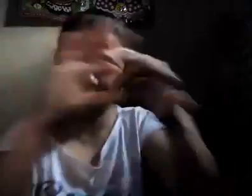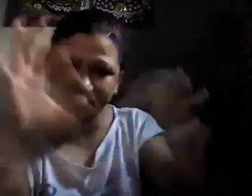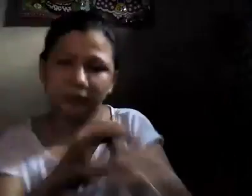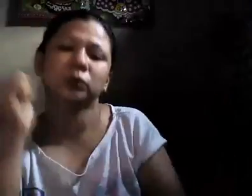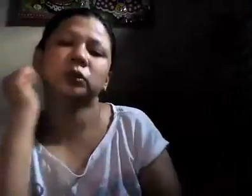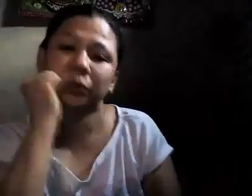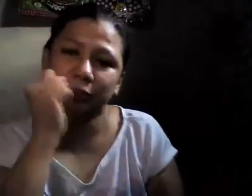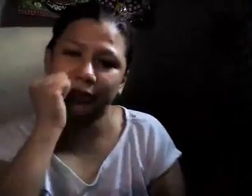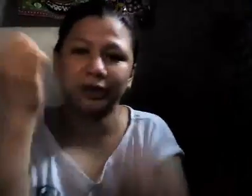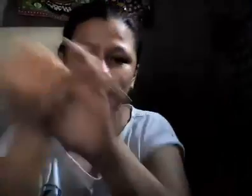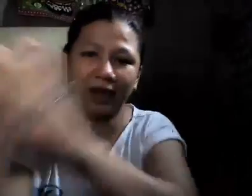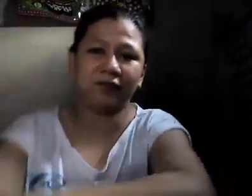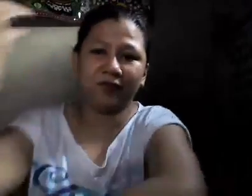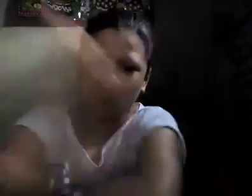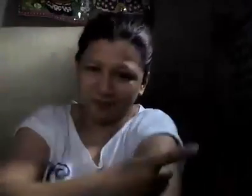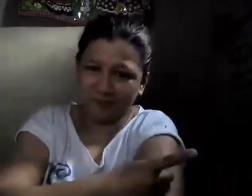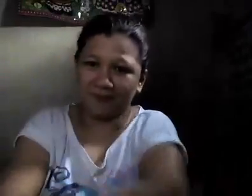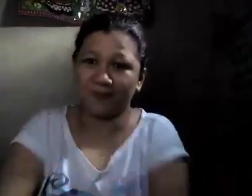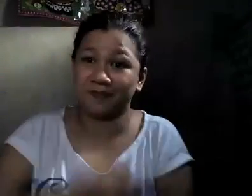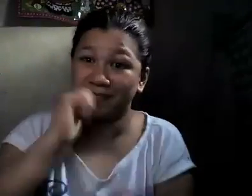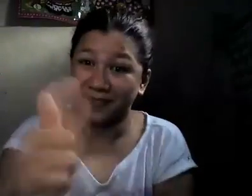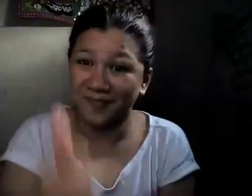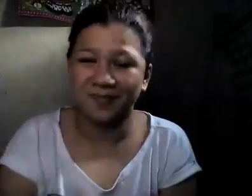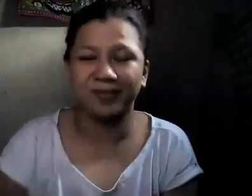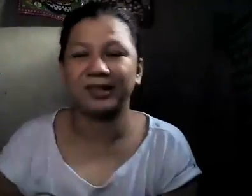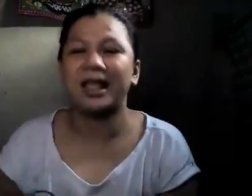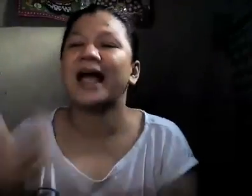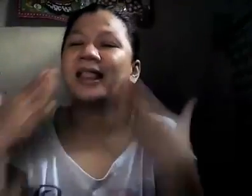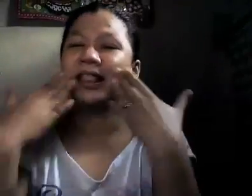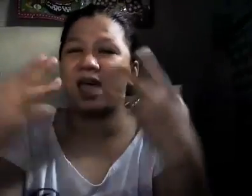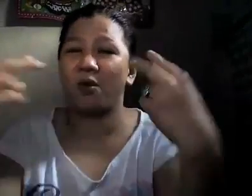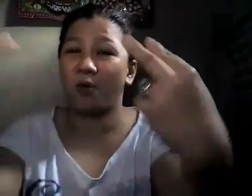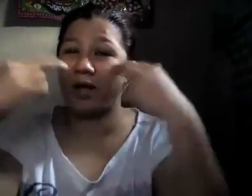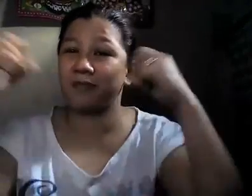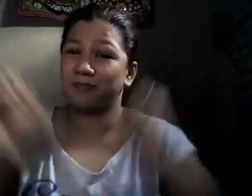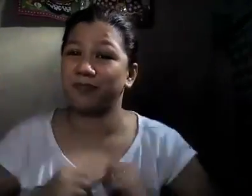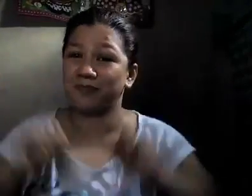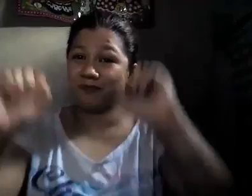doktor ka na. Pwede nga lang po, Mamila. Bukas doktor na ako eh.